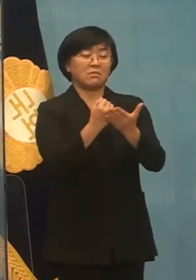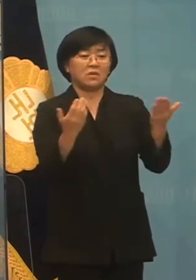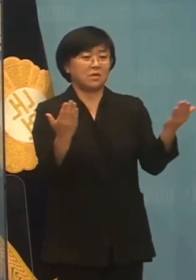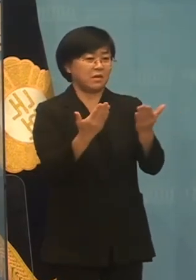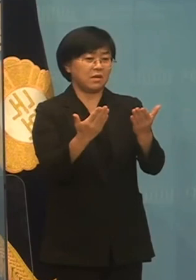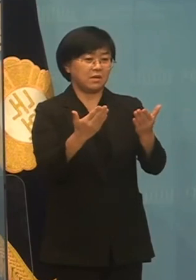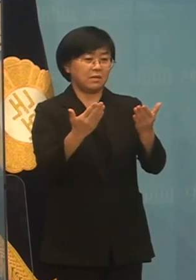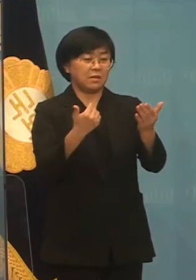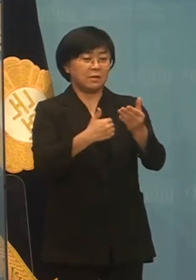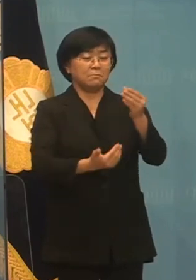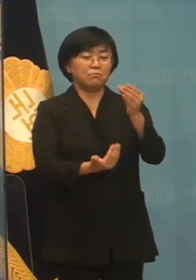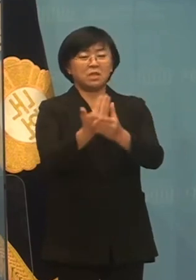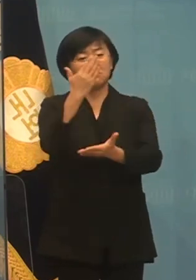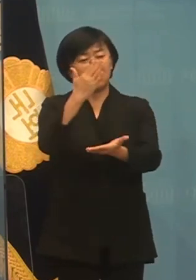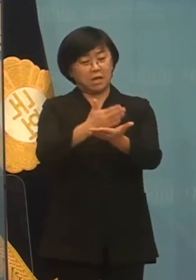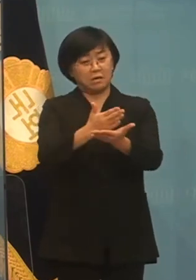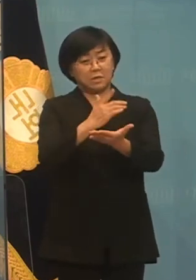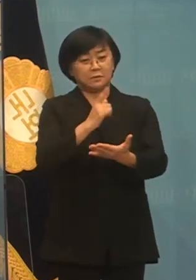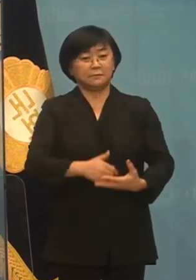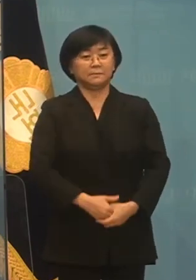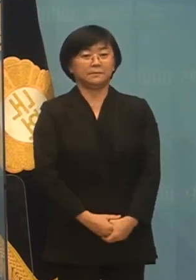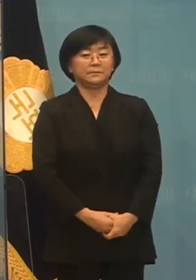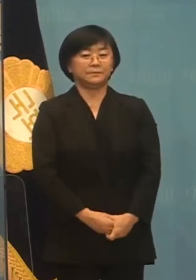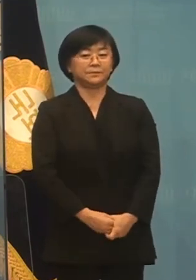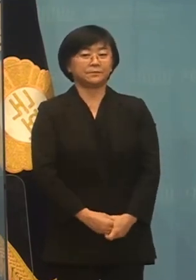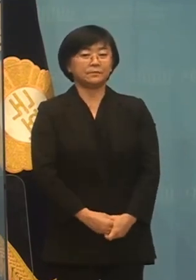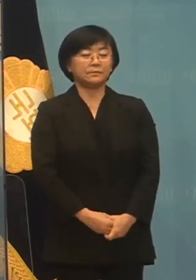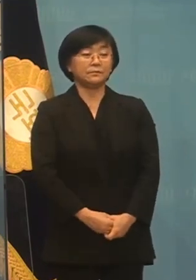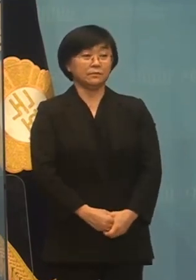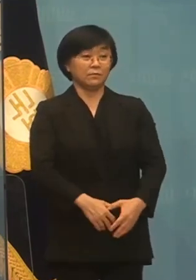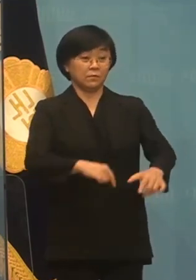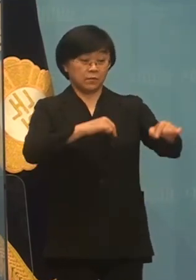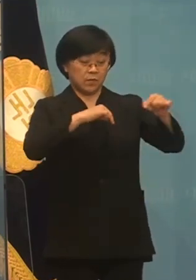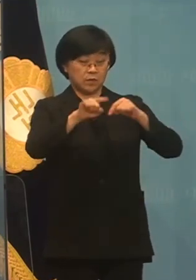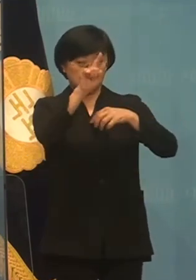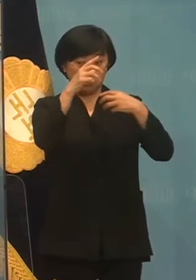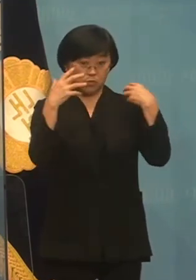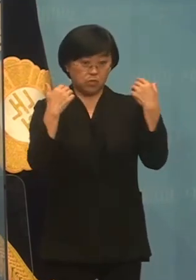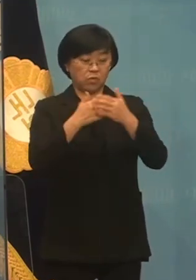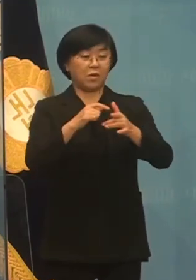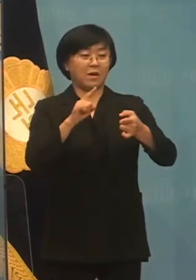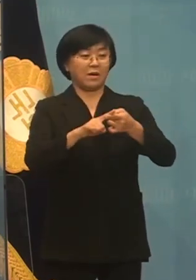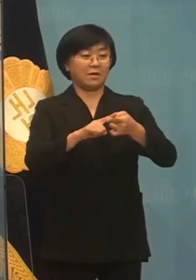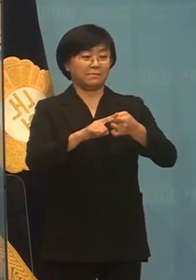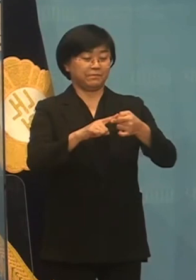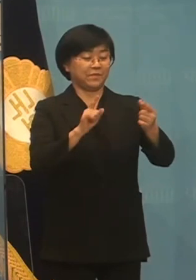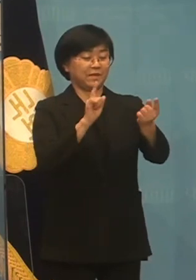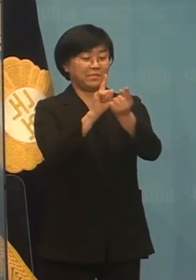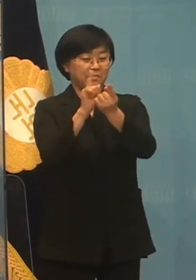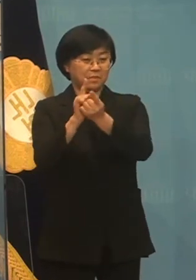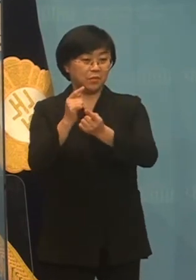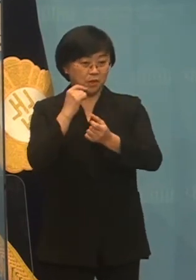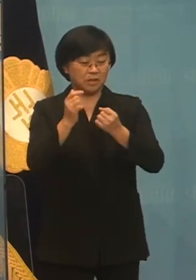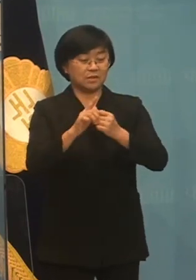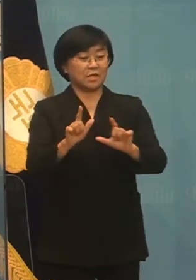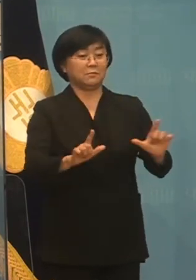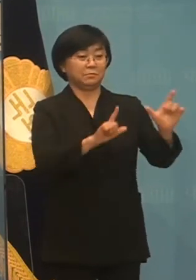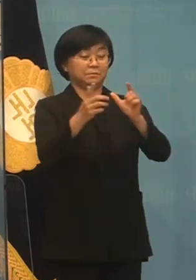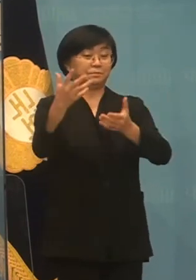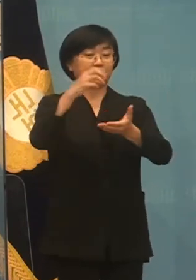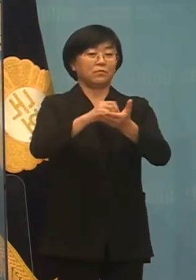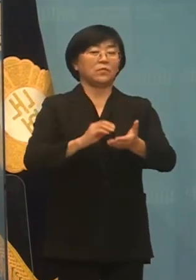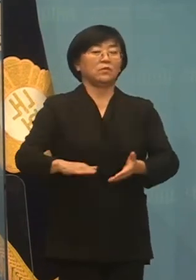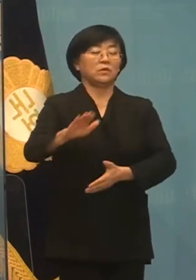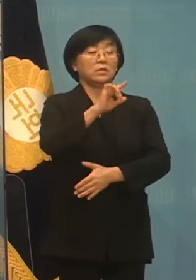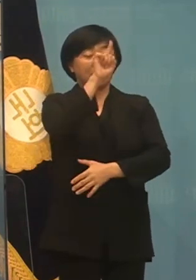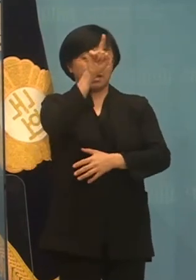일들을 줄이는 정부여야 한다고 생각합니다. 그간 정치와 정부가 다다치 못했던 시민들의 삶을 포함해서 우리는